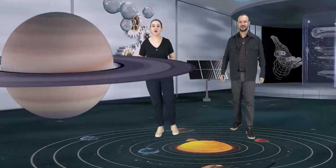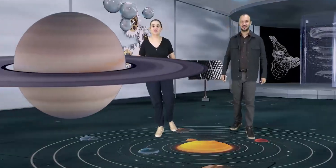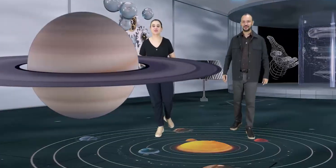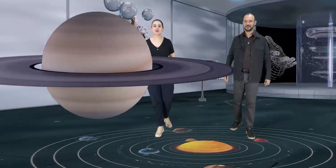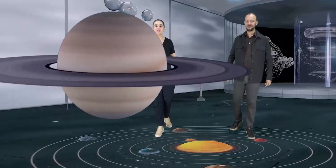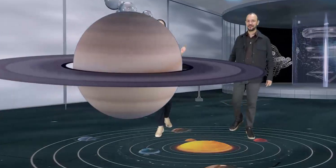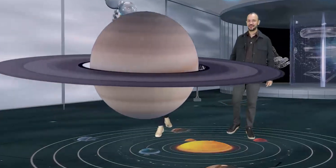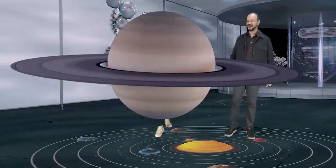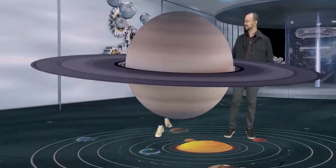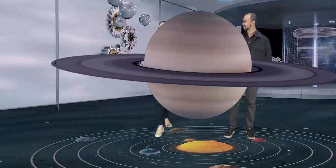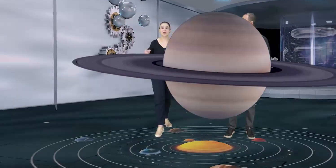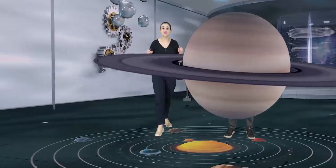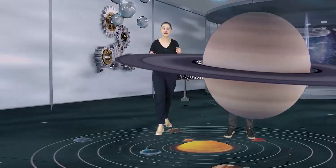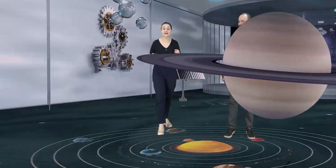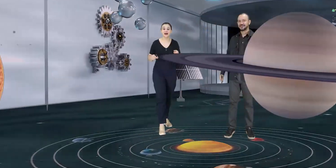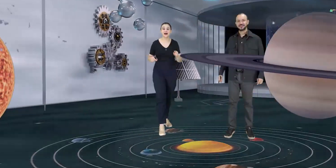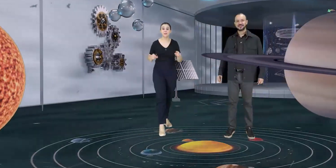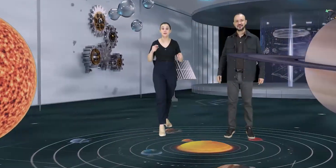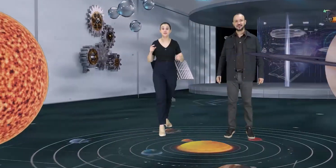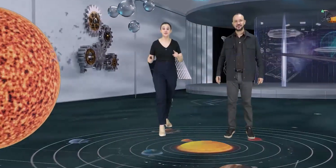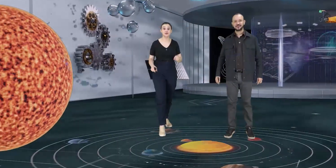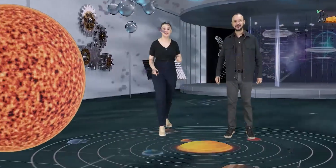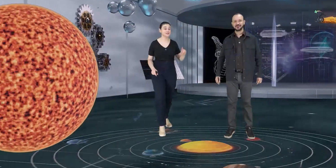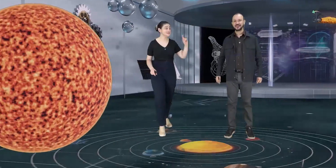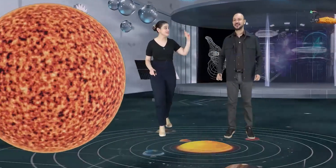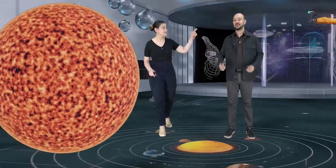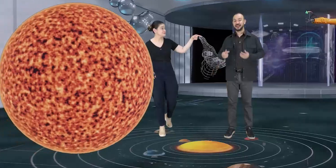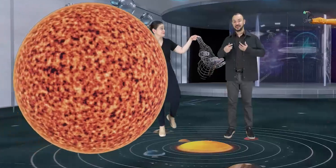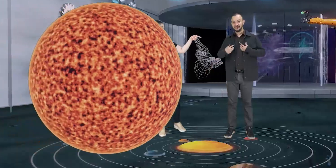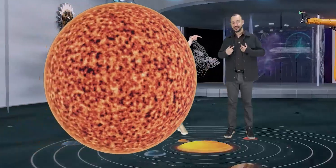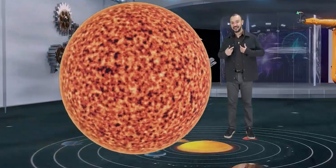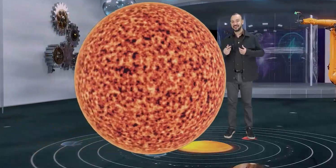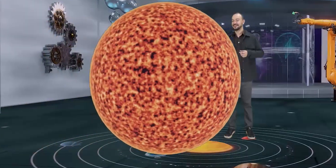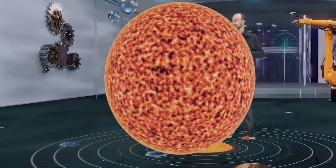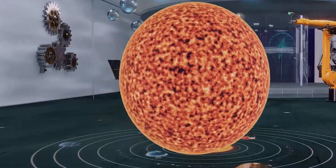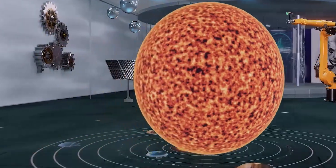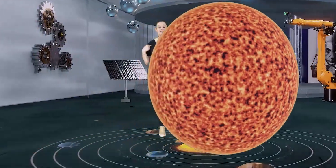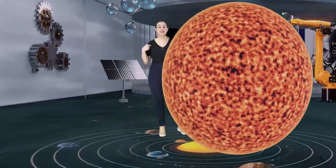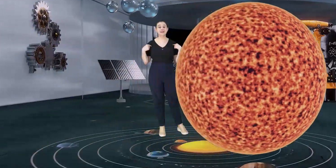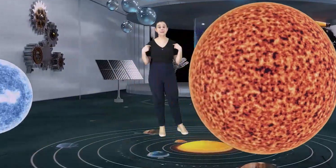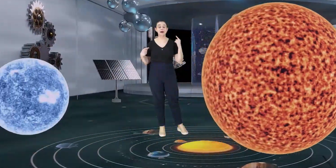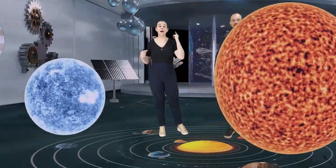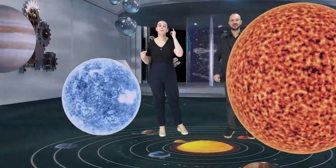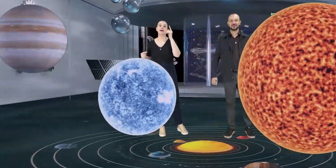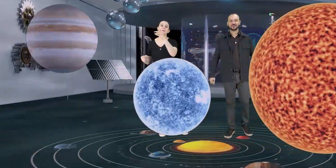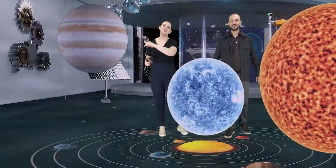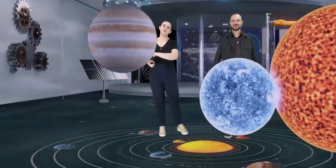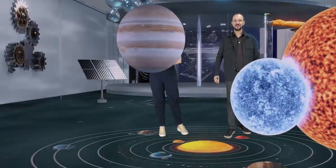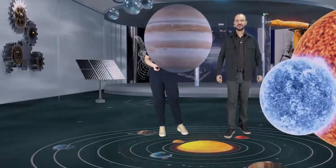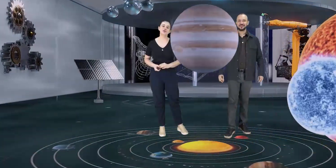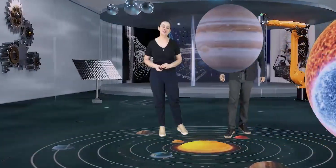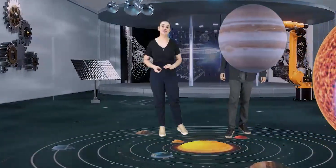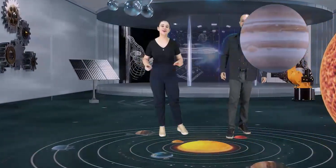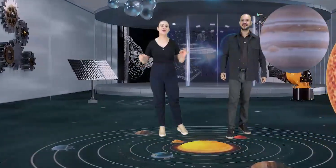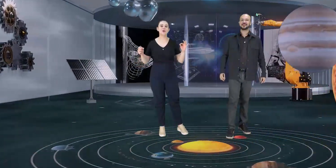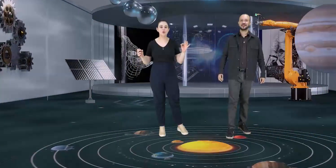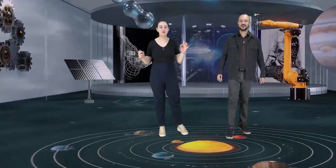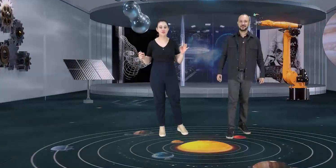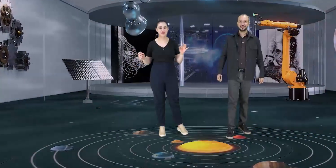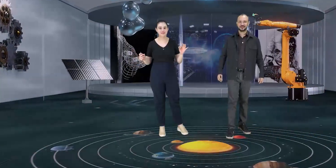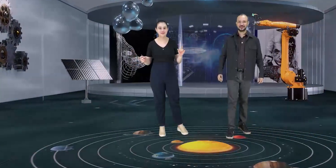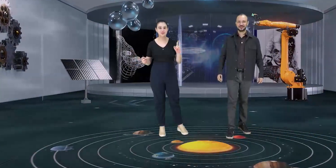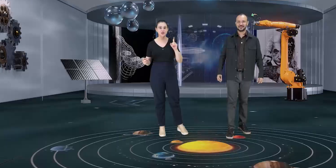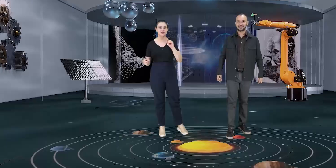Olá, jovens! Olha só, nós aqui na área, professores Michael Maciel e Deise Lima, para mais uma aula de física